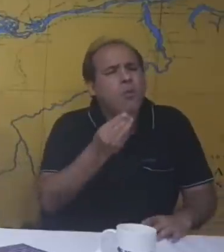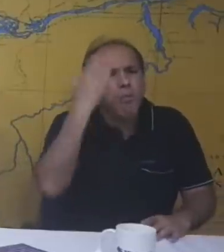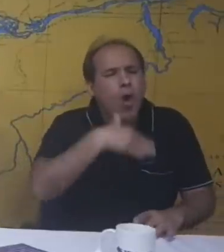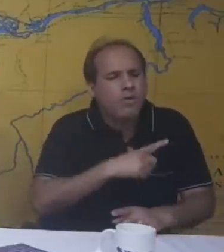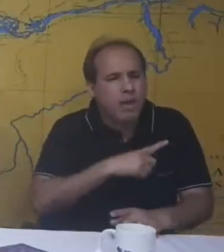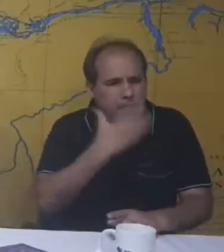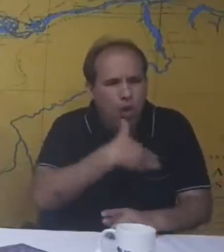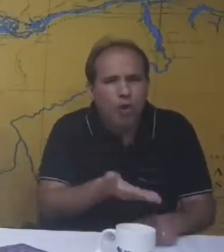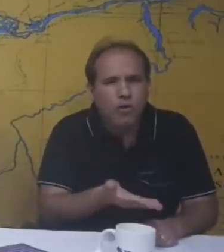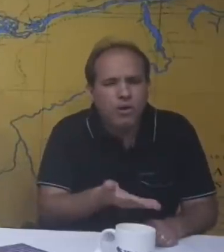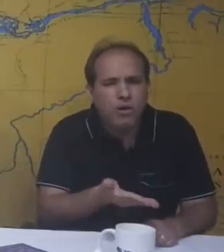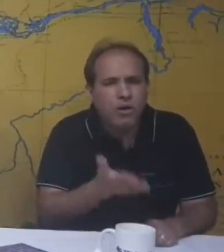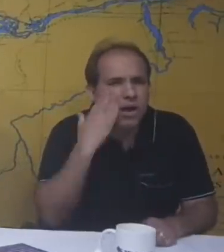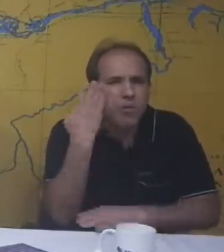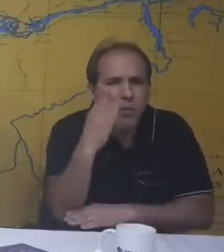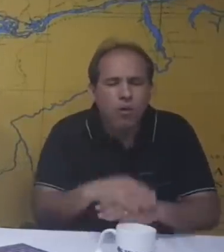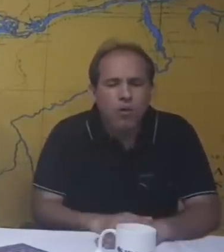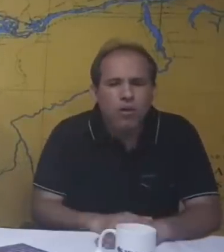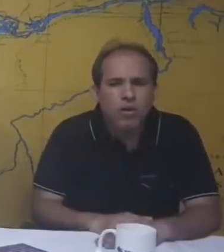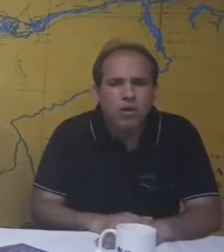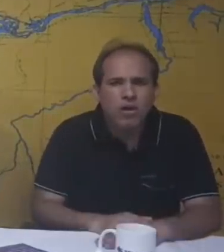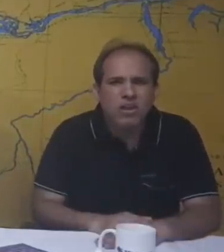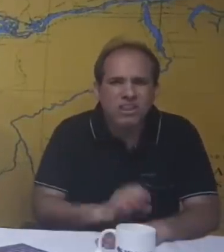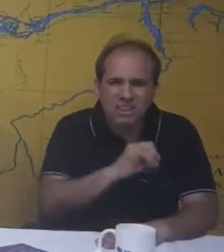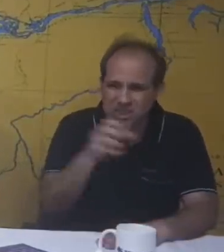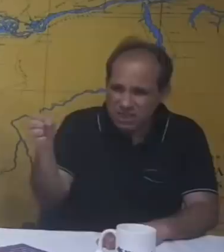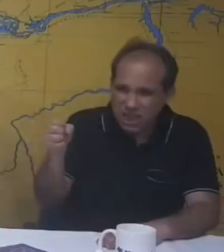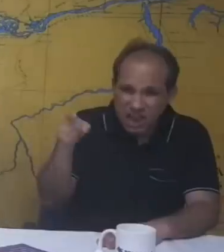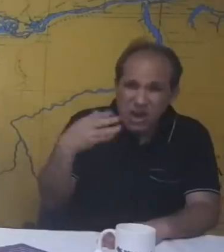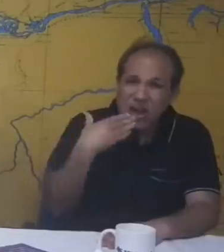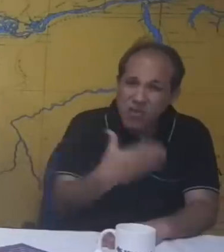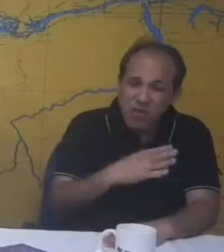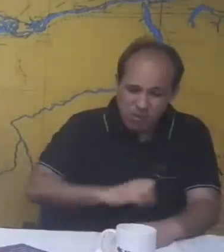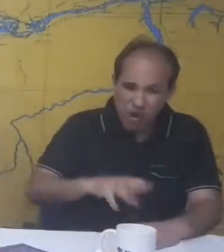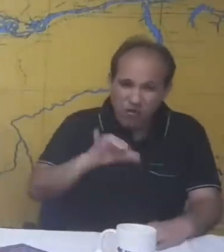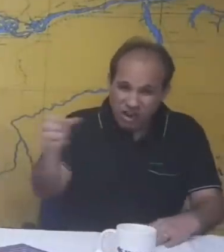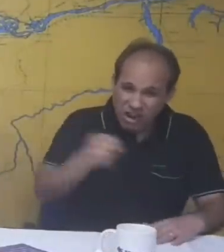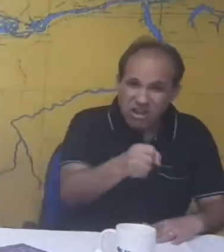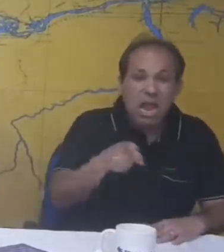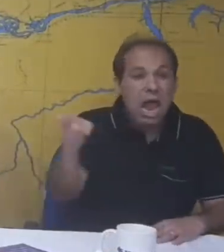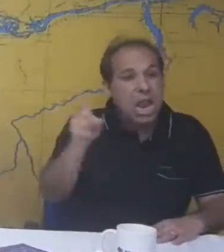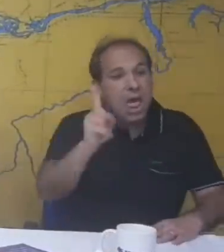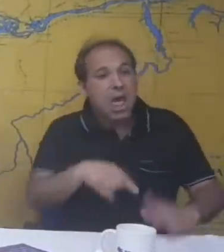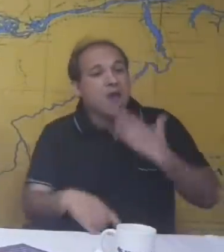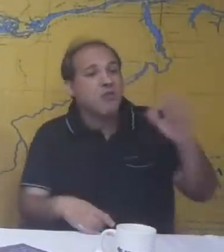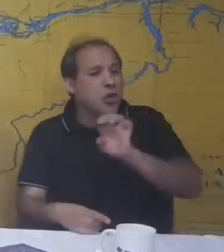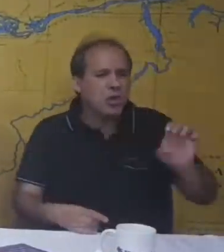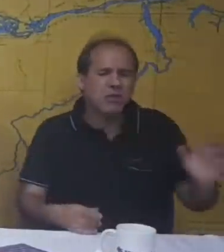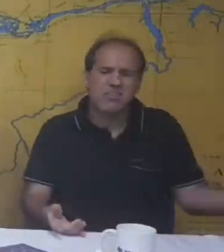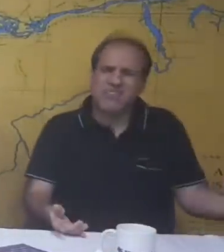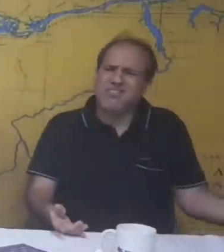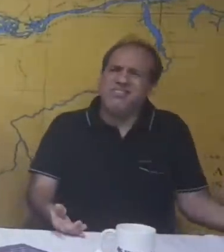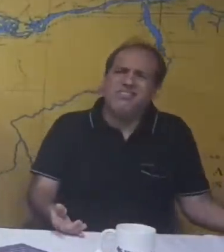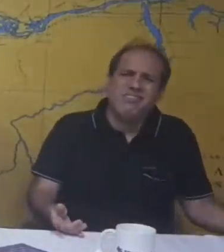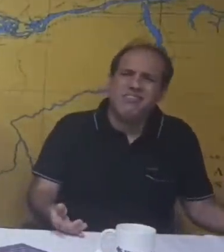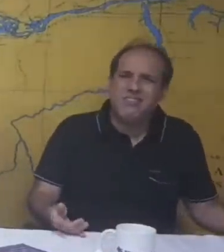cara parda? Tu acha que eu vou botar um cara abortista lá? Ah, ele é de esquerda.